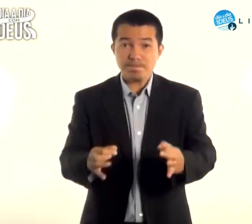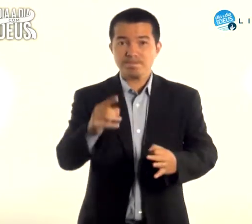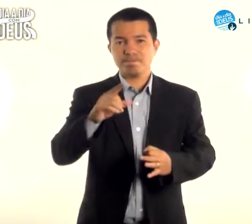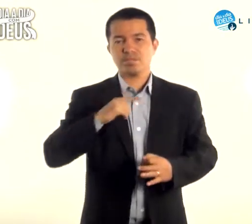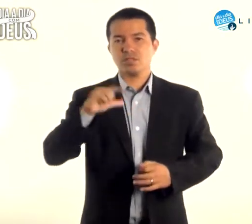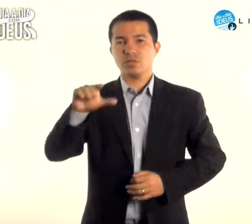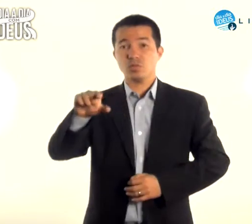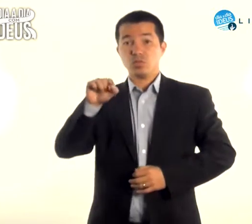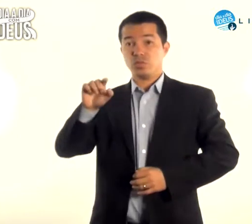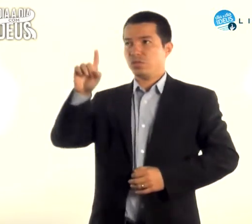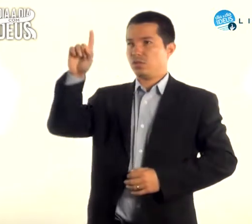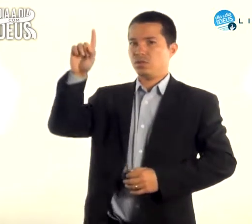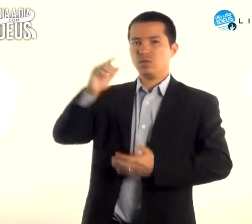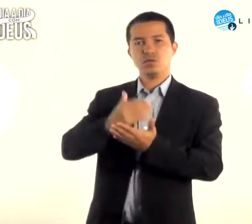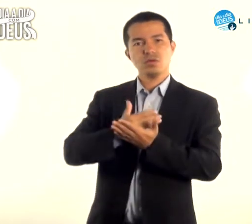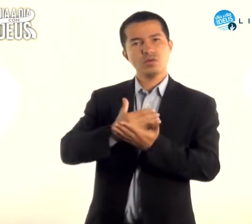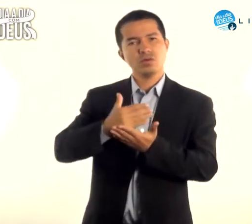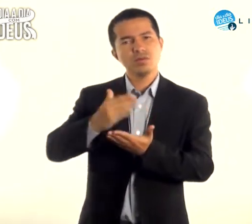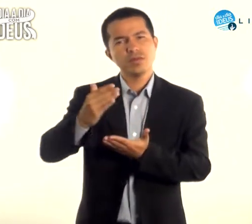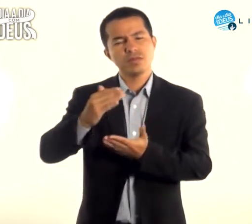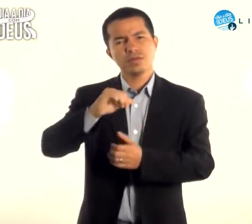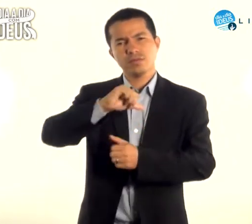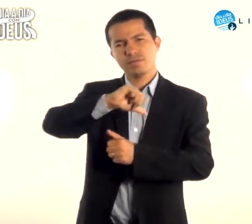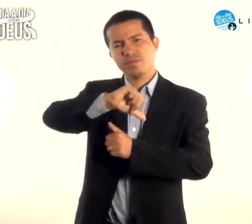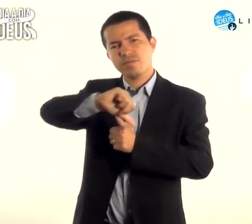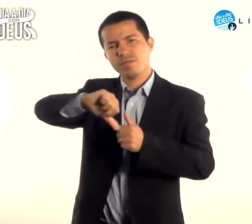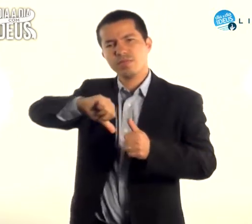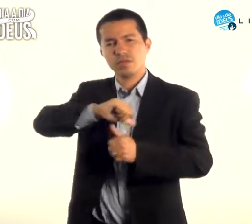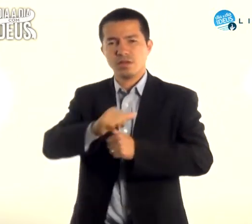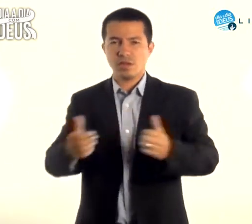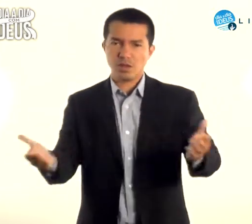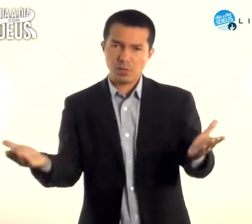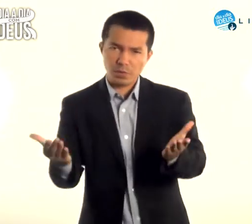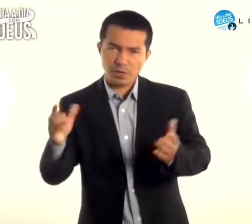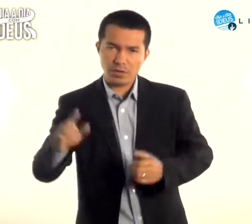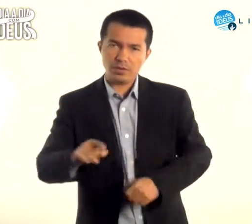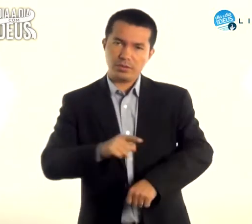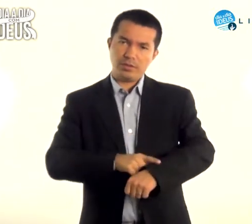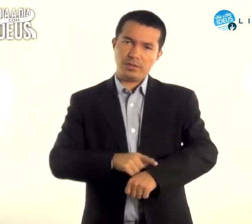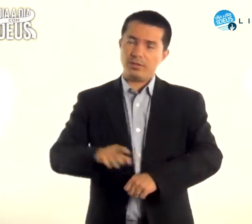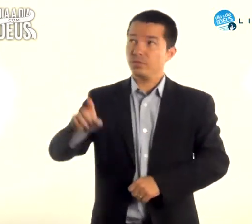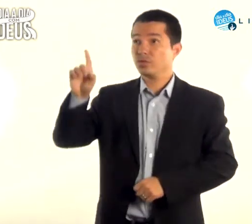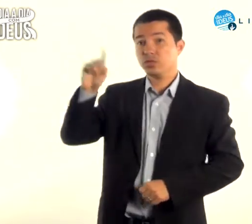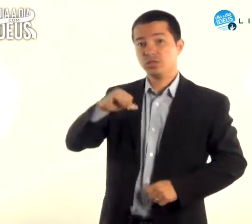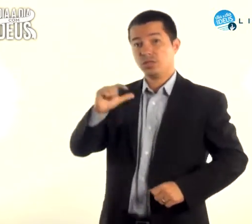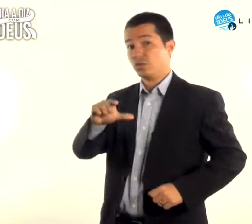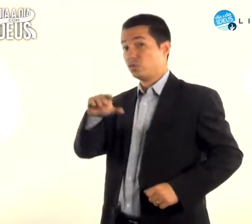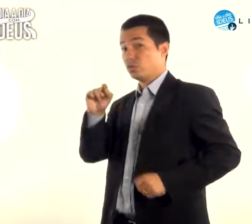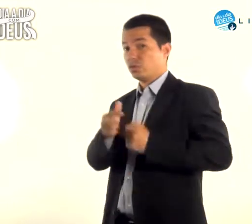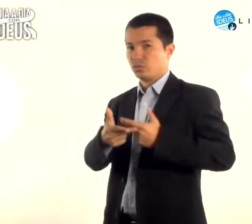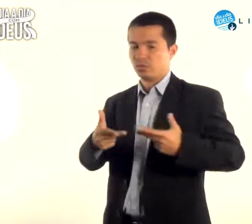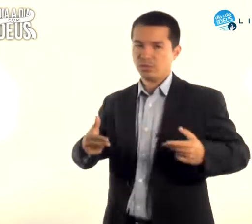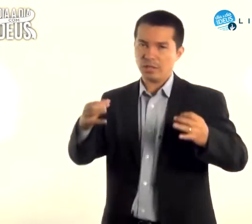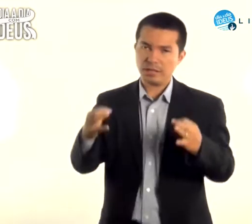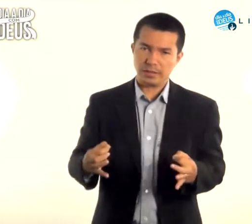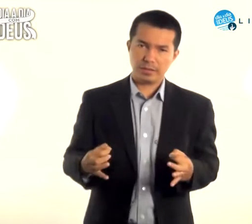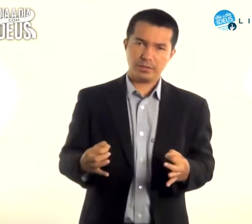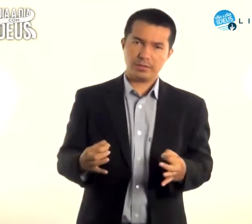mudar. Hoje é o tempo de tomar uma decisão para colocar as coisas no seu devido lugar. Deixar que Deus